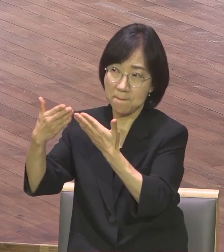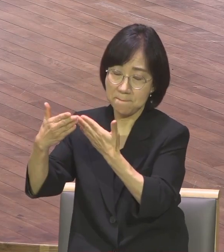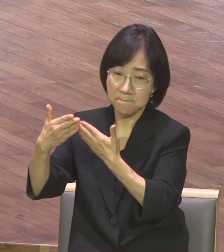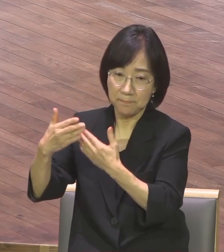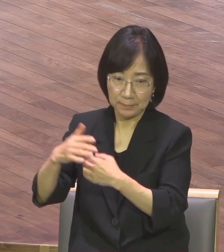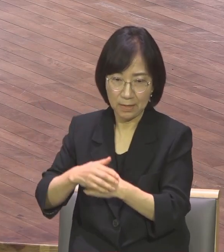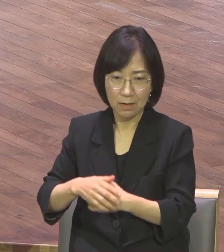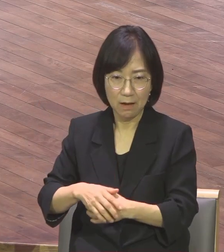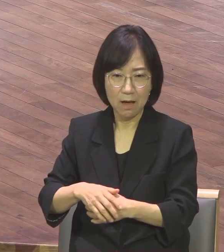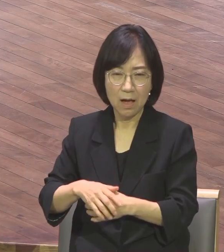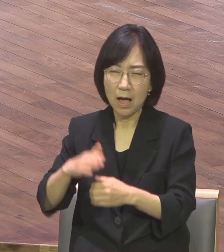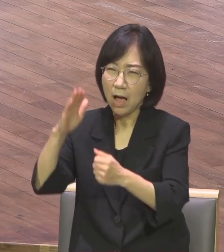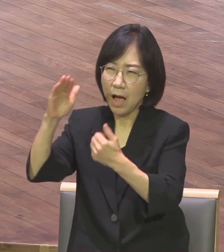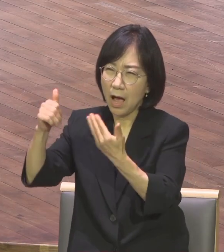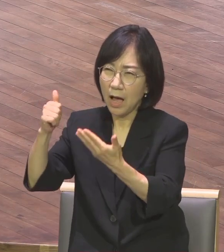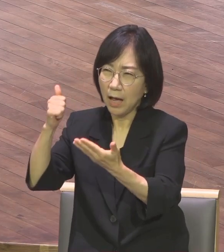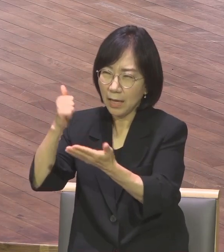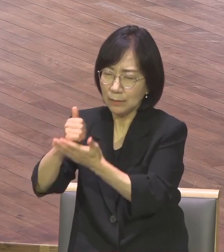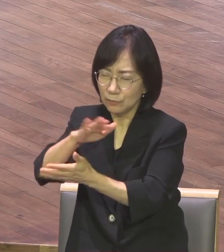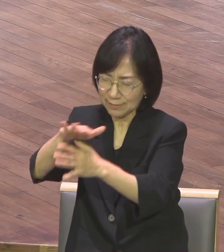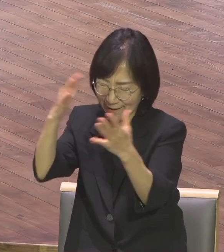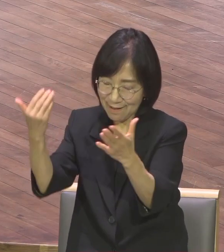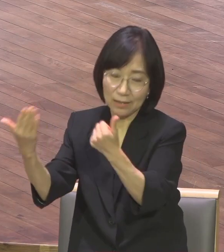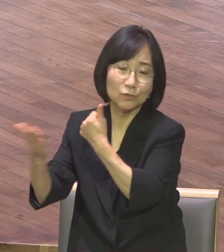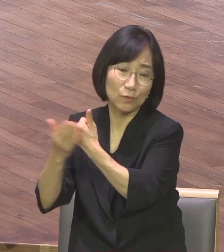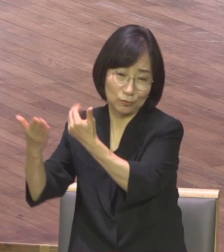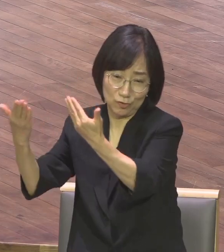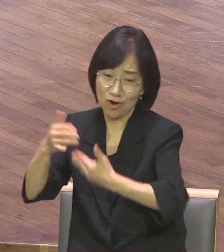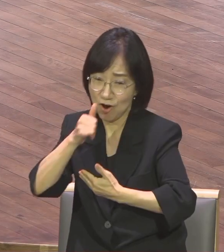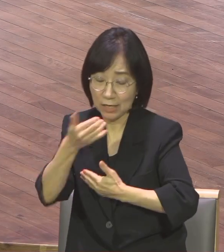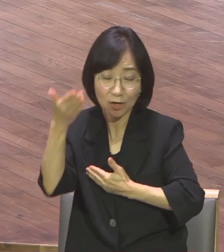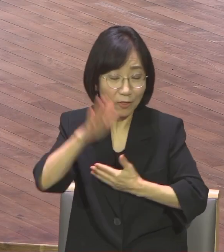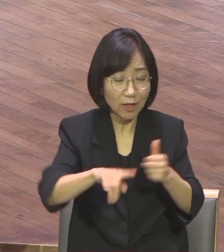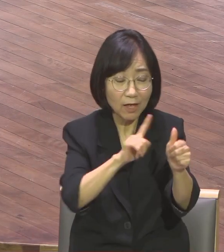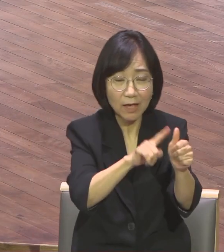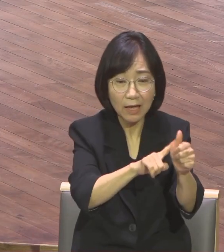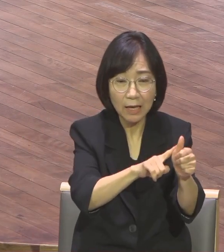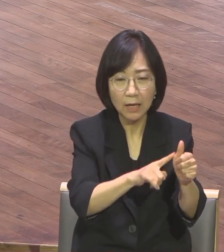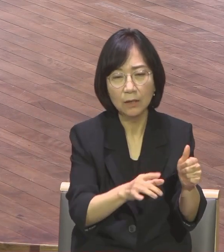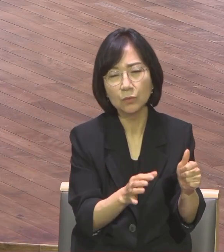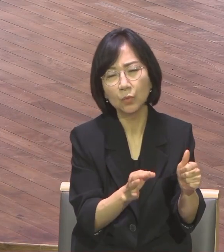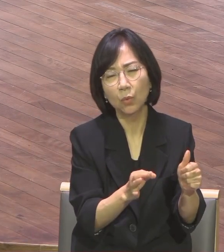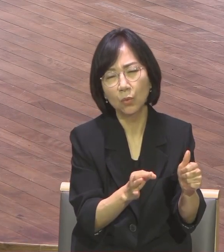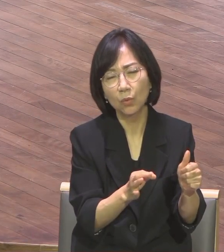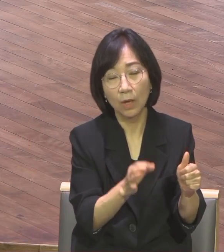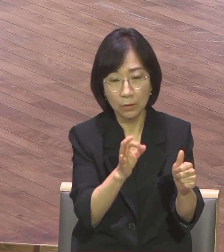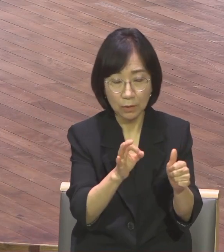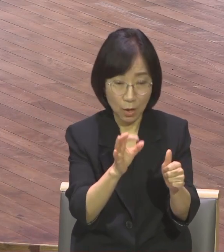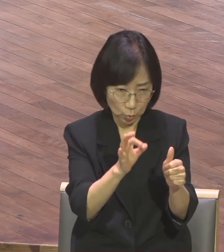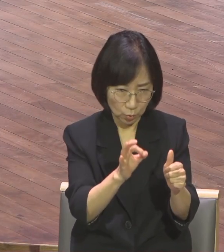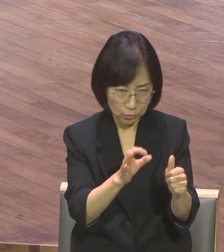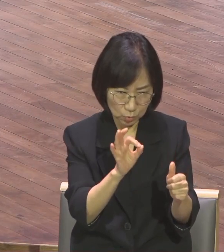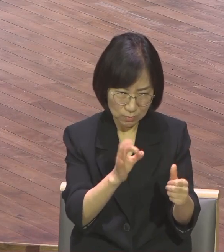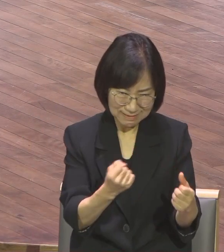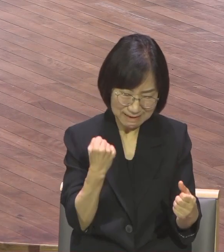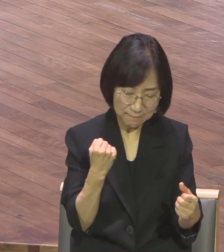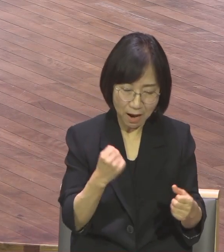이 청년은 물질을 선택했습니다. 물질이 이 사람에게는 놓칠 수 없는 우상이었어요.